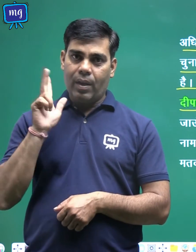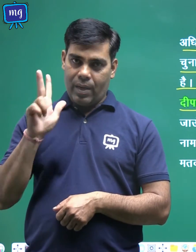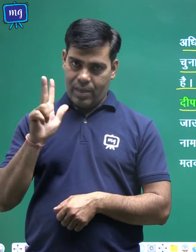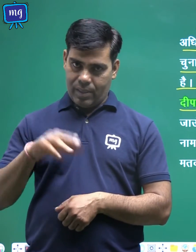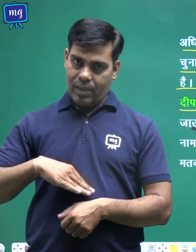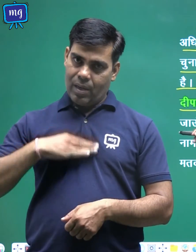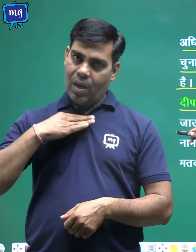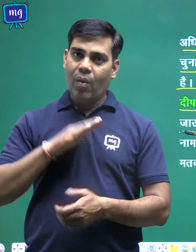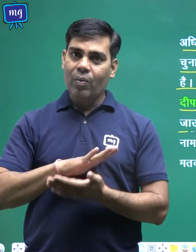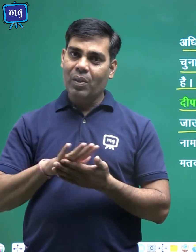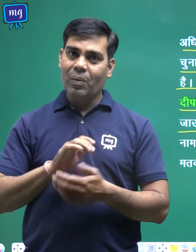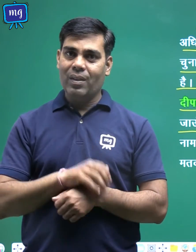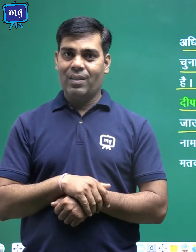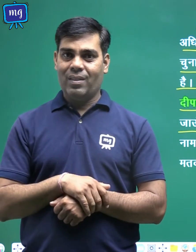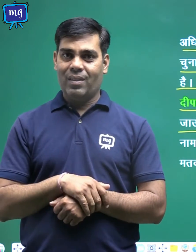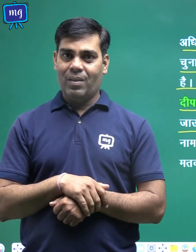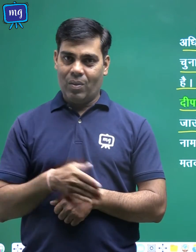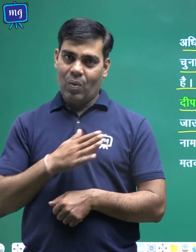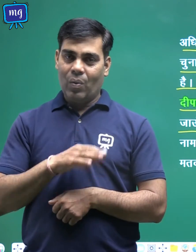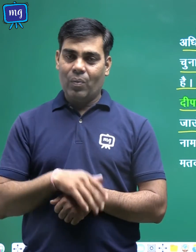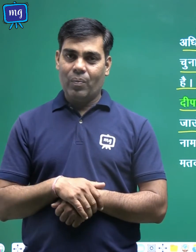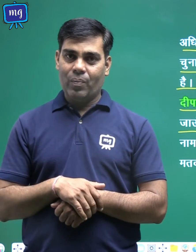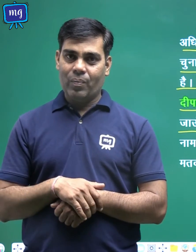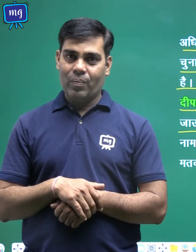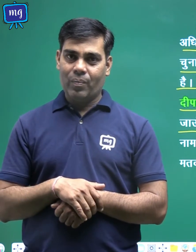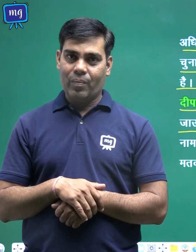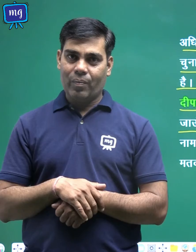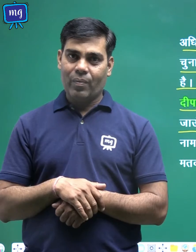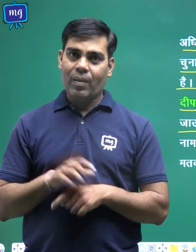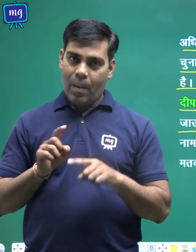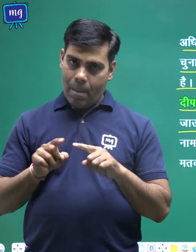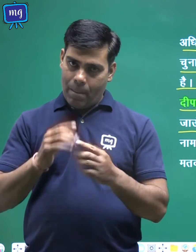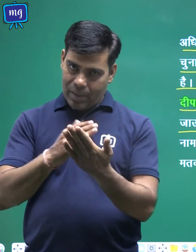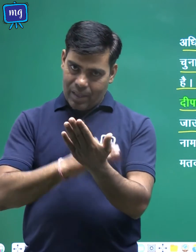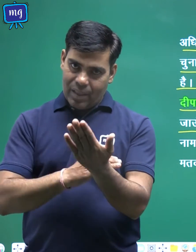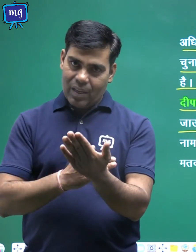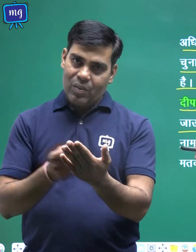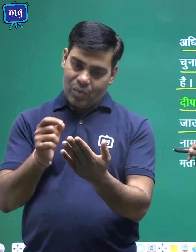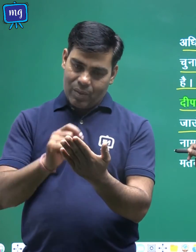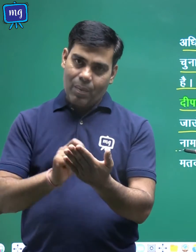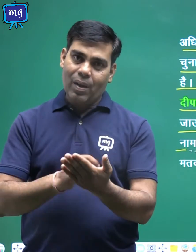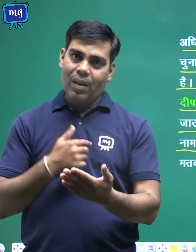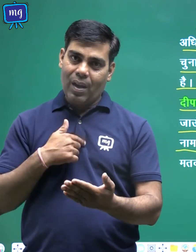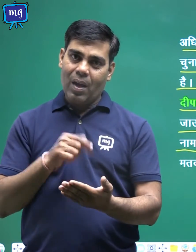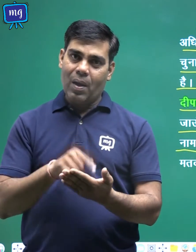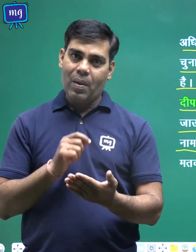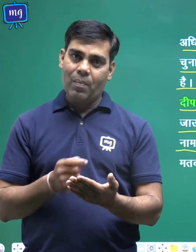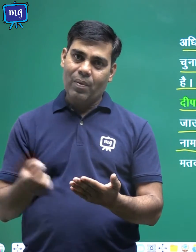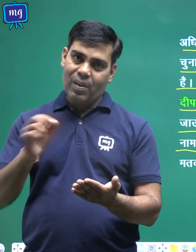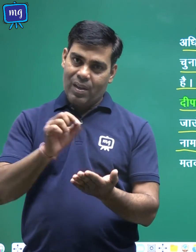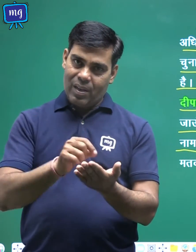हो जाऊंगा तो मतदाता सूची में अपना नाम